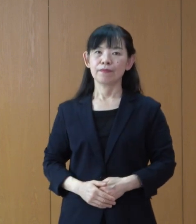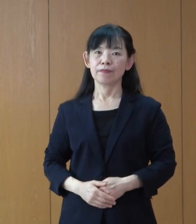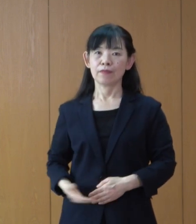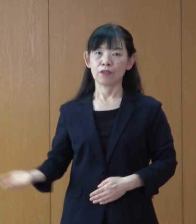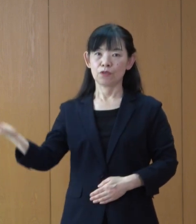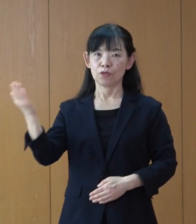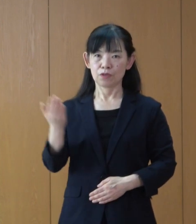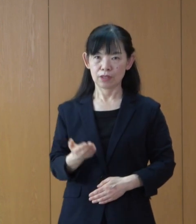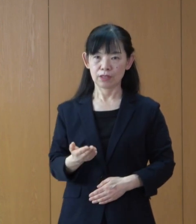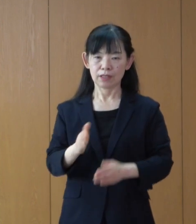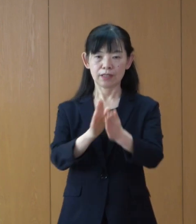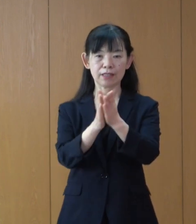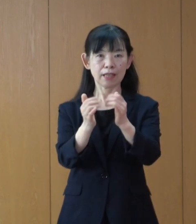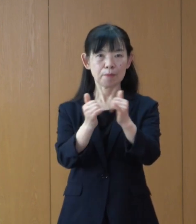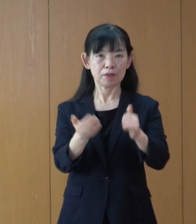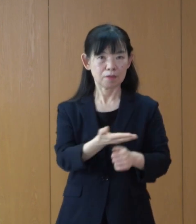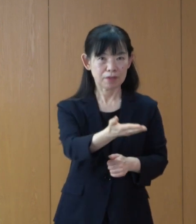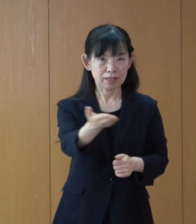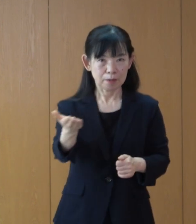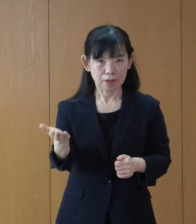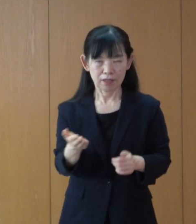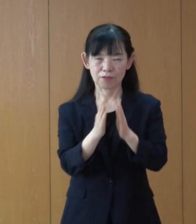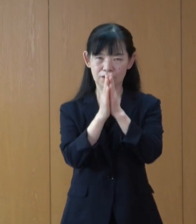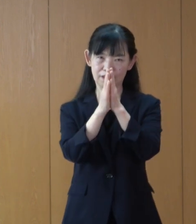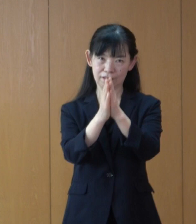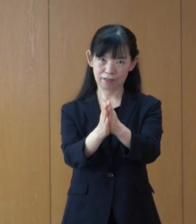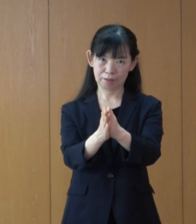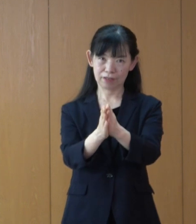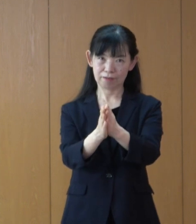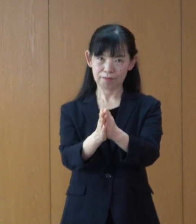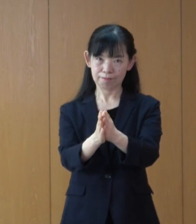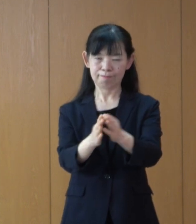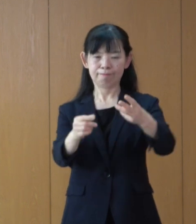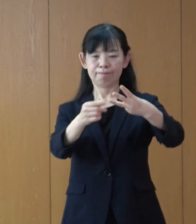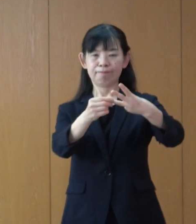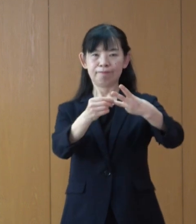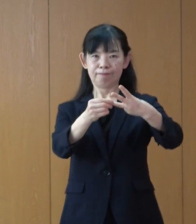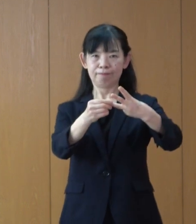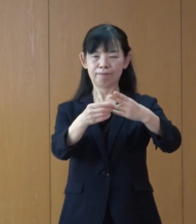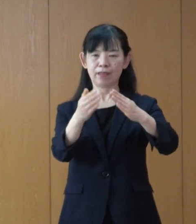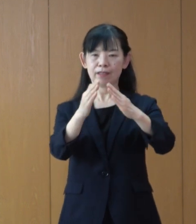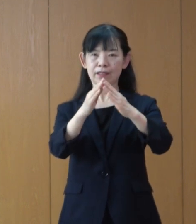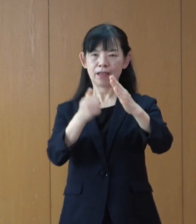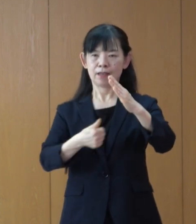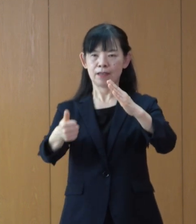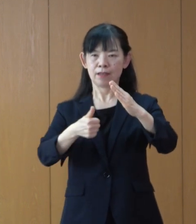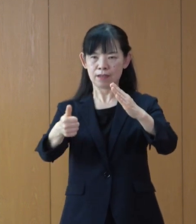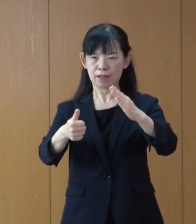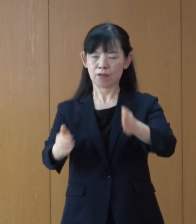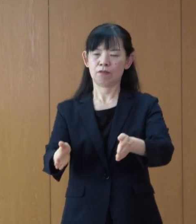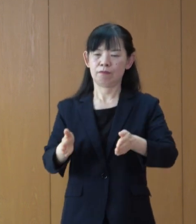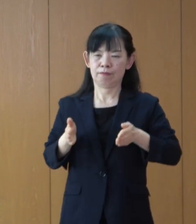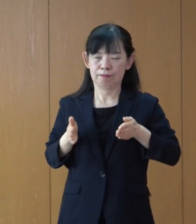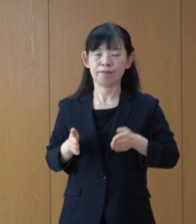に県民の皆様へのお願いです。3つ目の外出自粛のお願いです